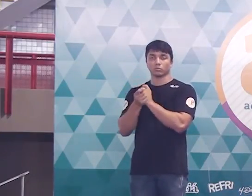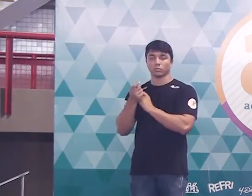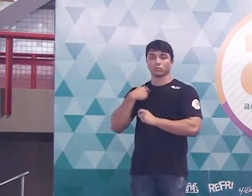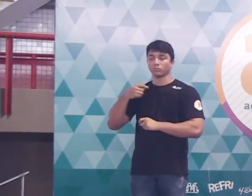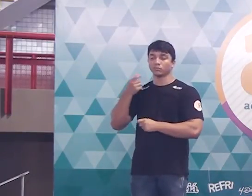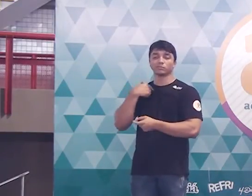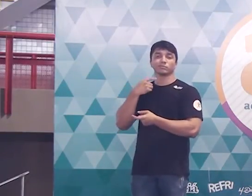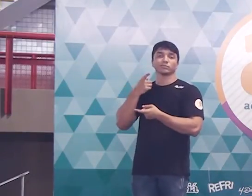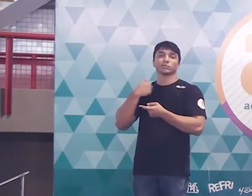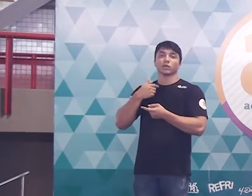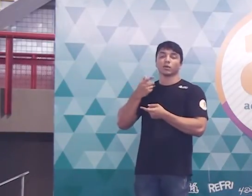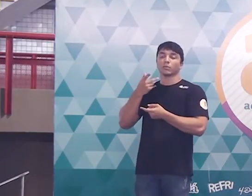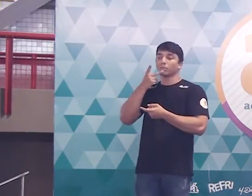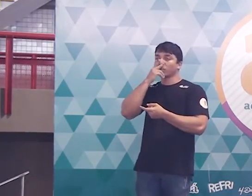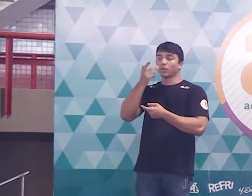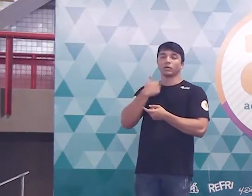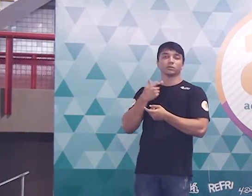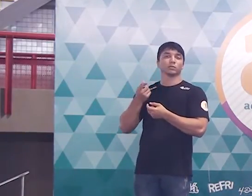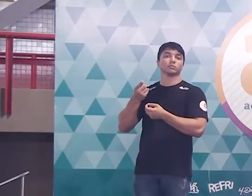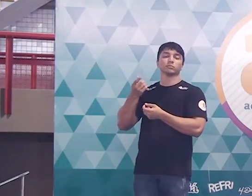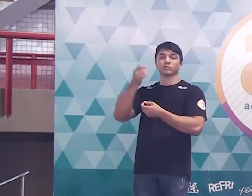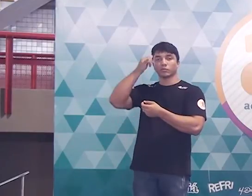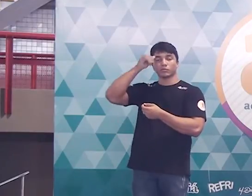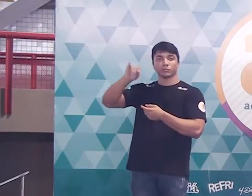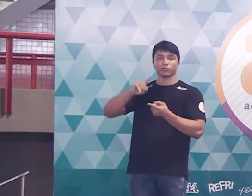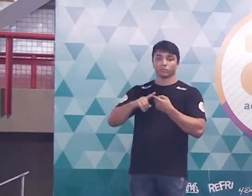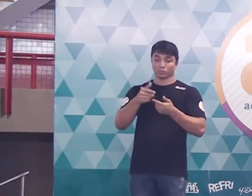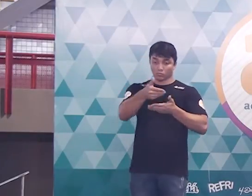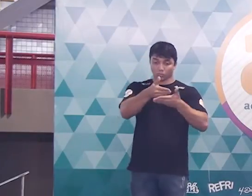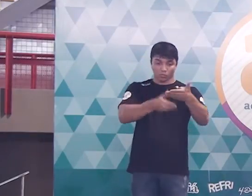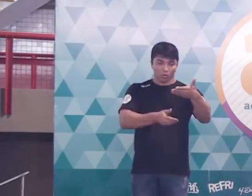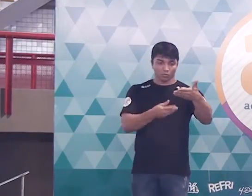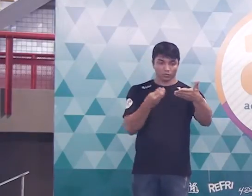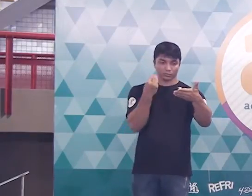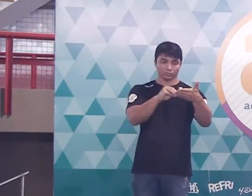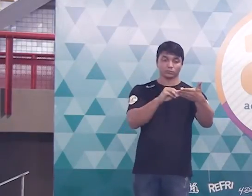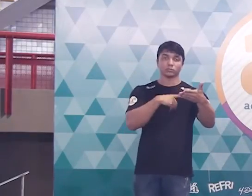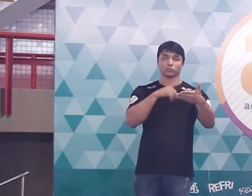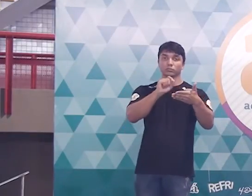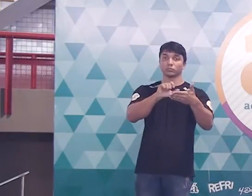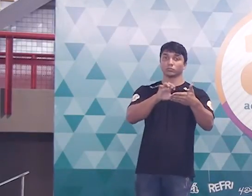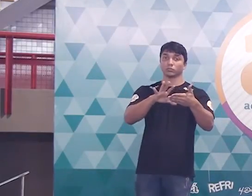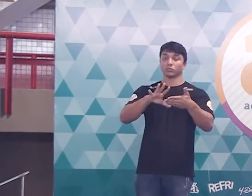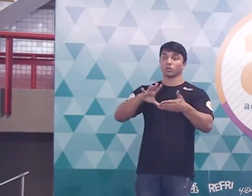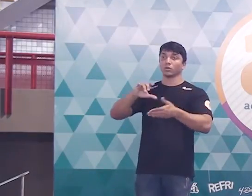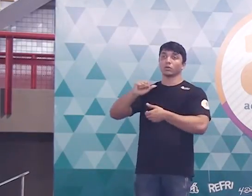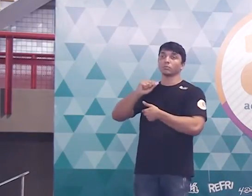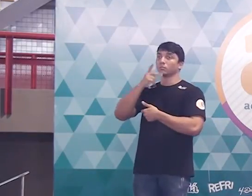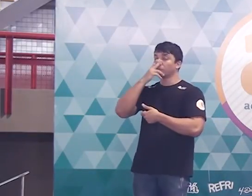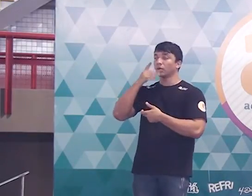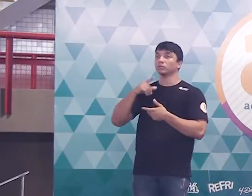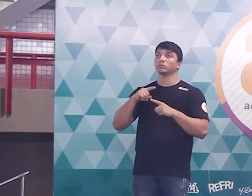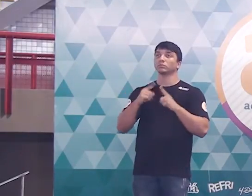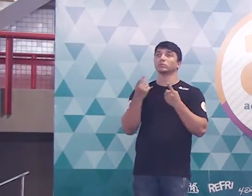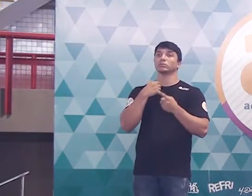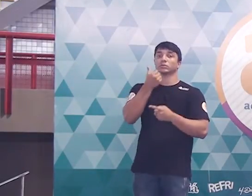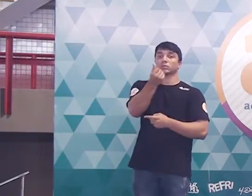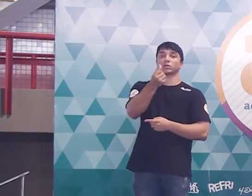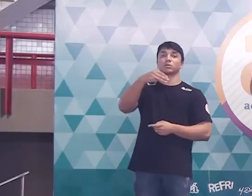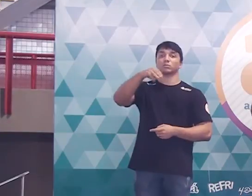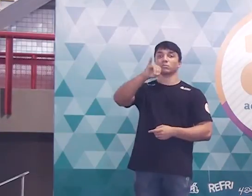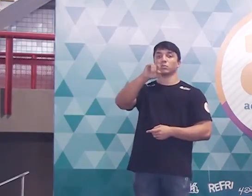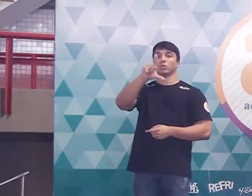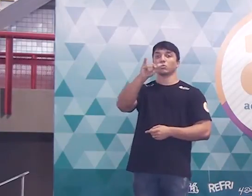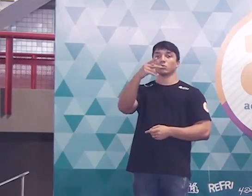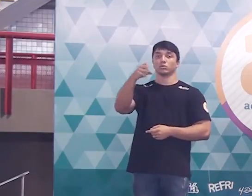medidas preventivas? Eu boto numa prova, que eu aplico essa prova com mais de 6